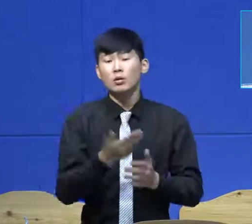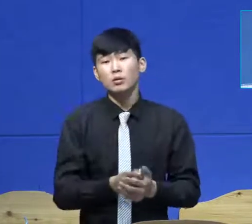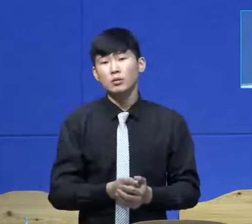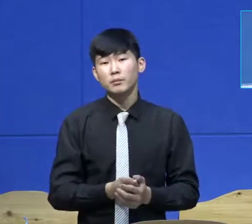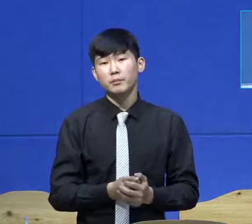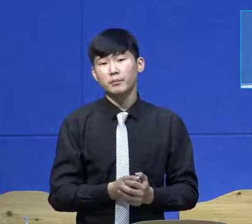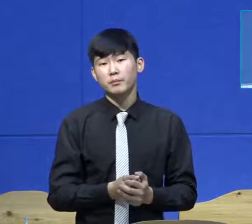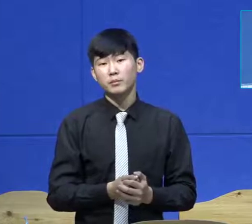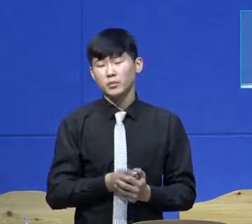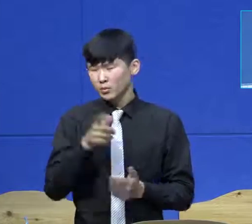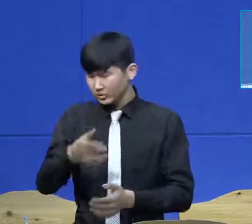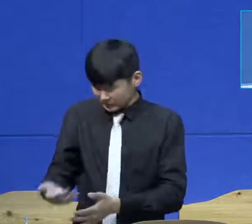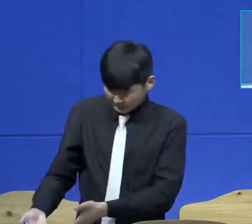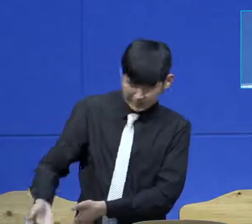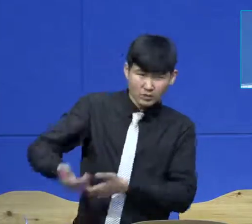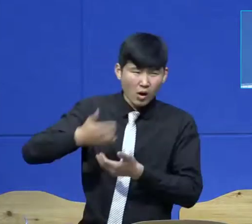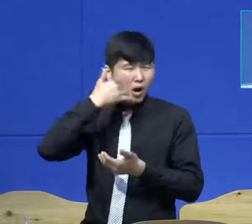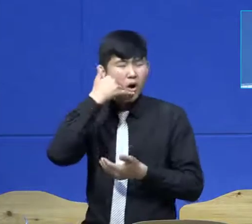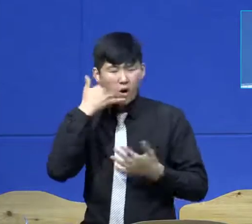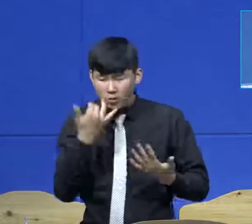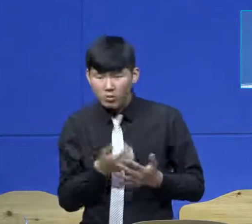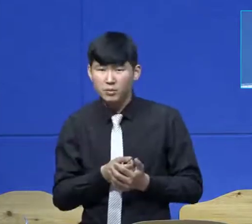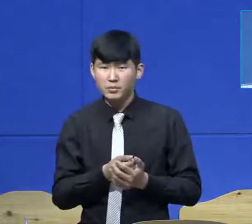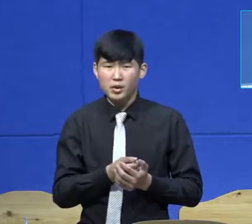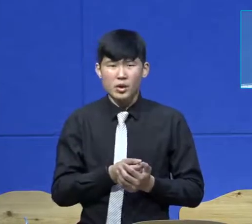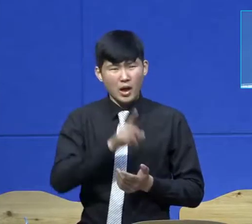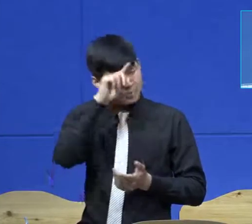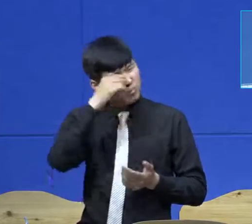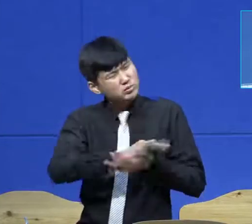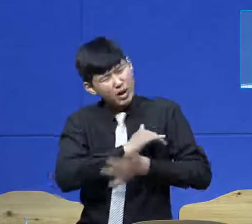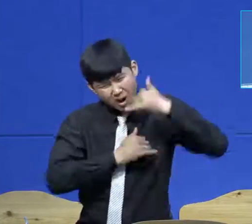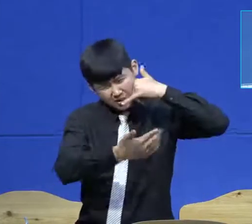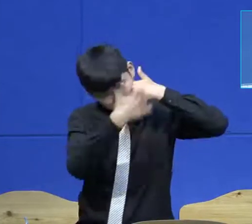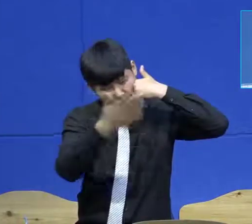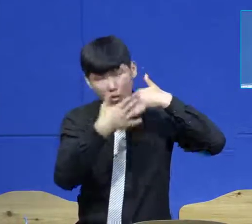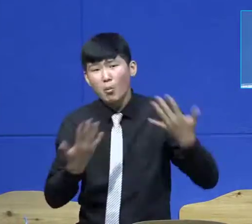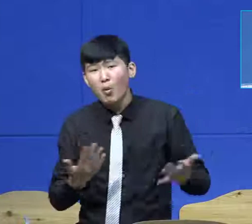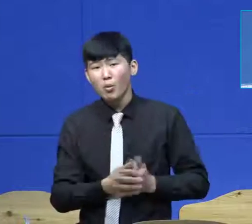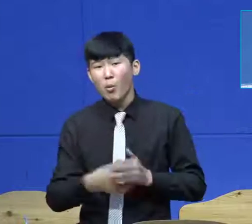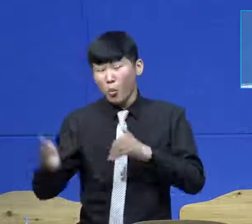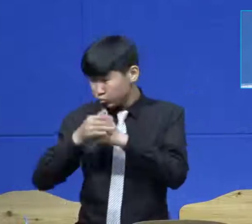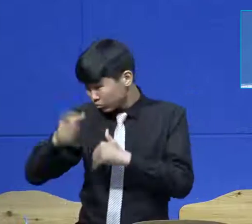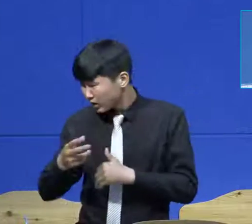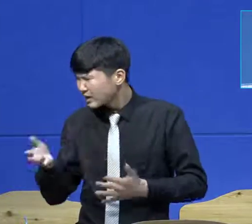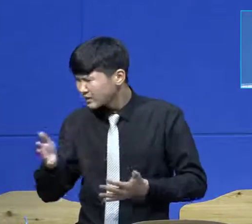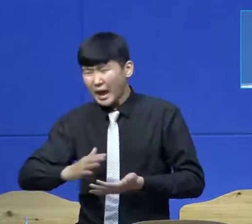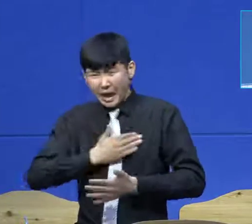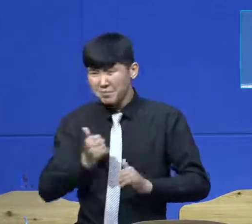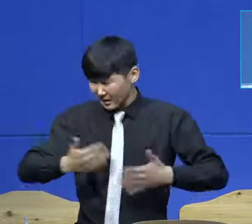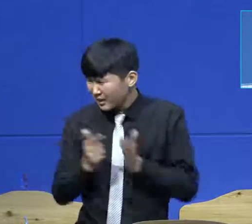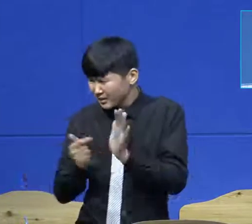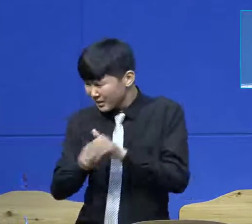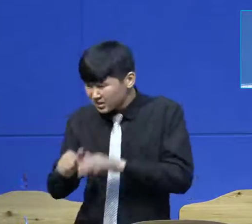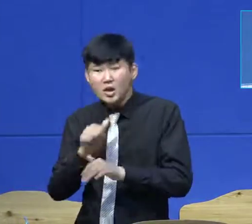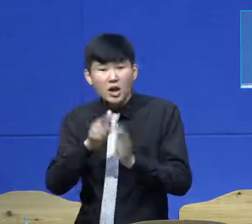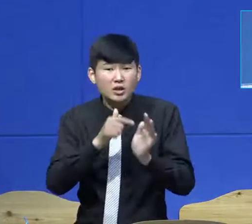Тэр хүний татаж гаргадаг юм уу? Уцаар ярьдаг юм уу? Түргэн дуудадаг юм уу? Өөх гэж байгаа хүнийг яаж игээр оруулах гэж хичээхгүй юм? Энэ